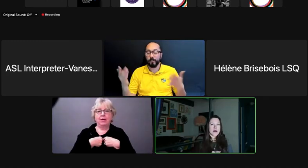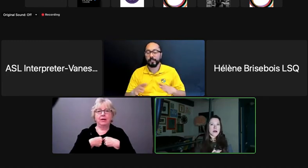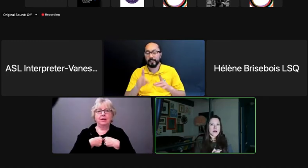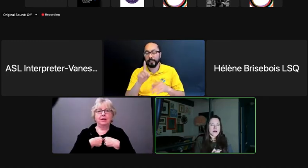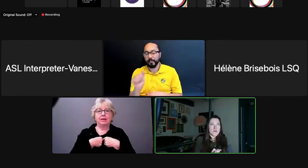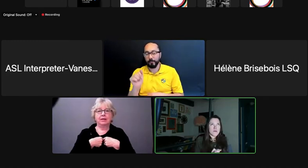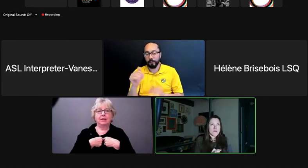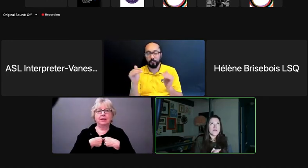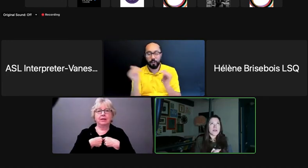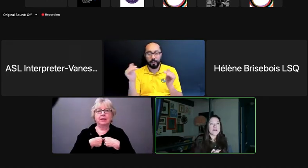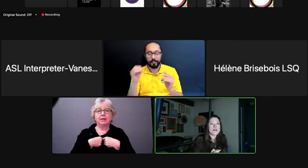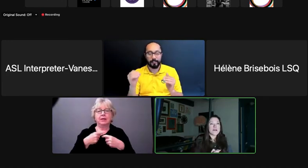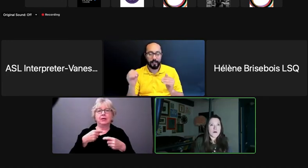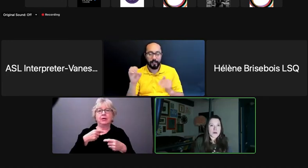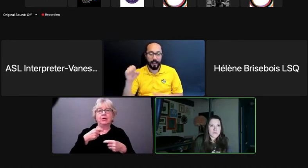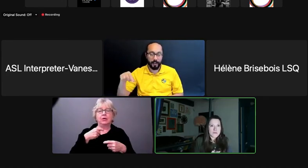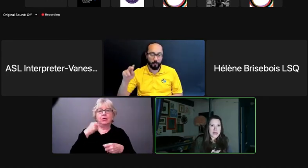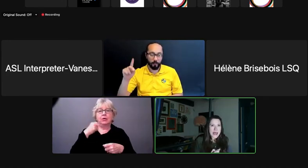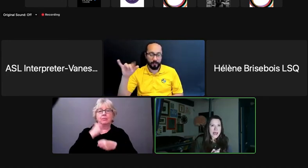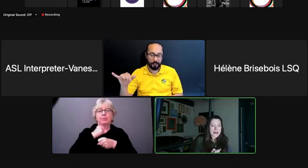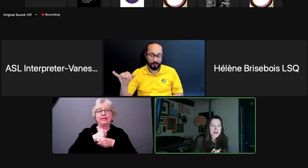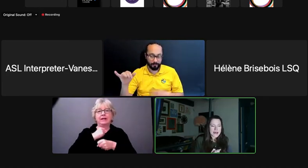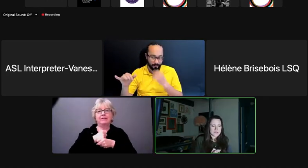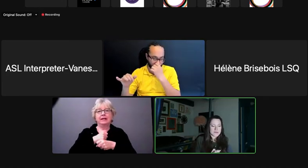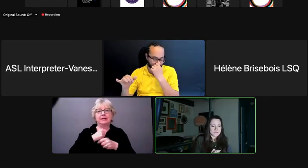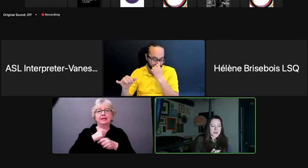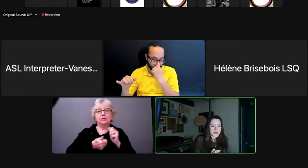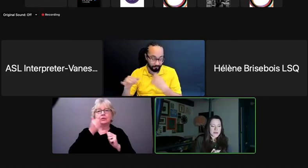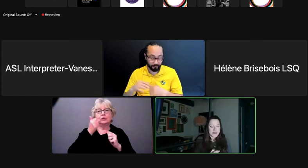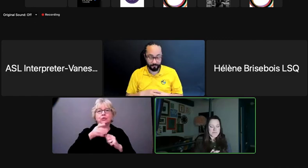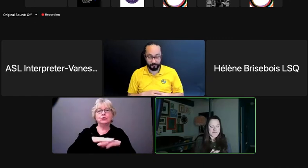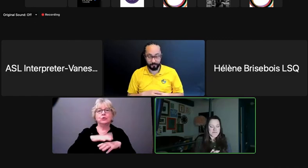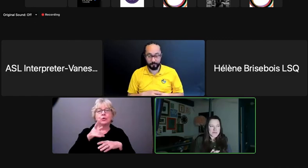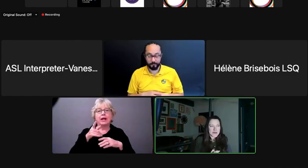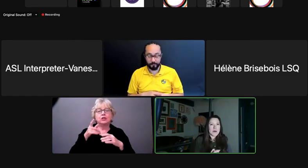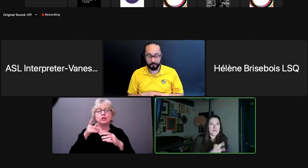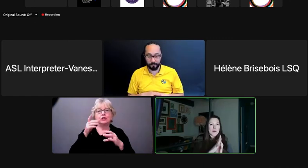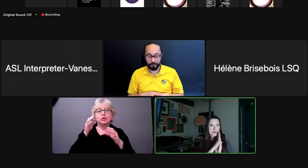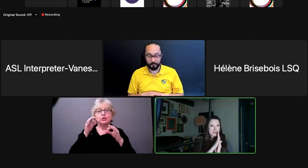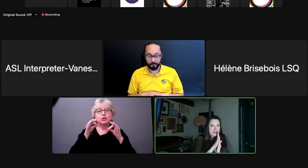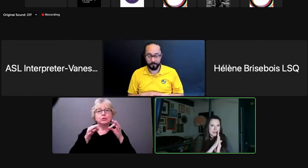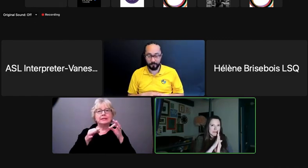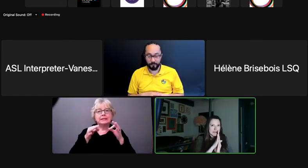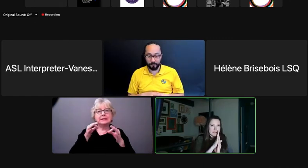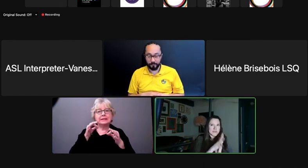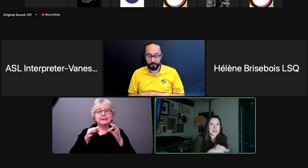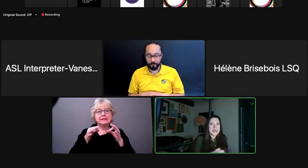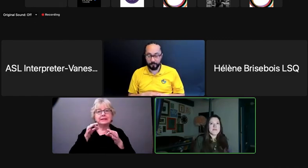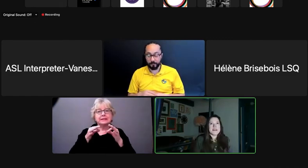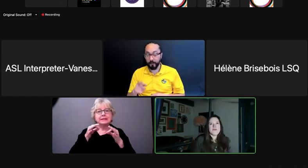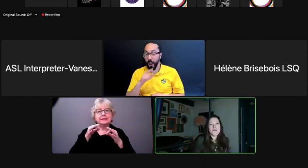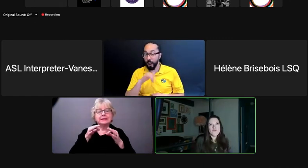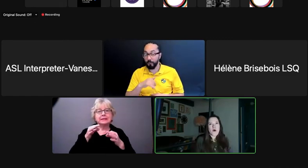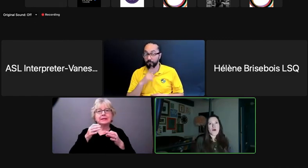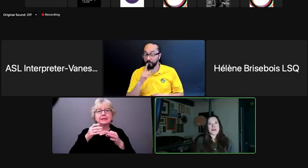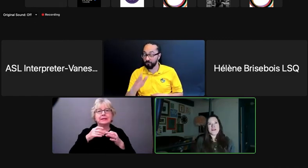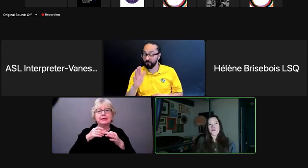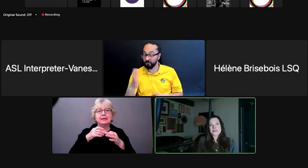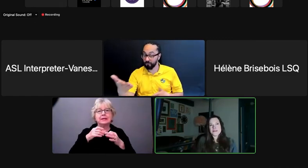mon travail porte sur la justice au niveau des capacités